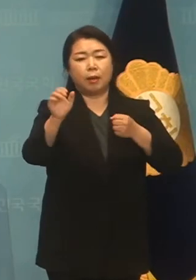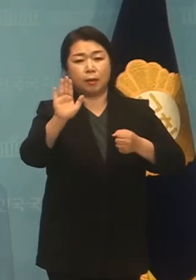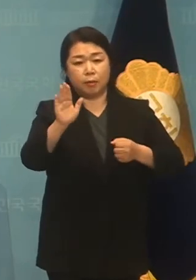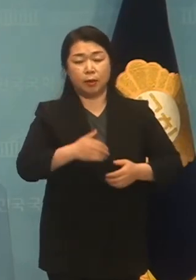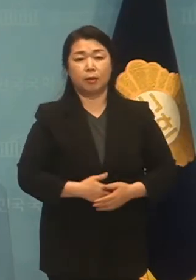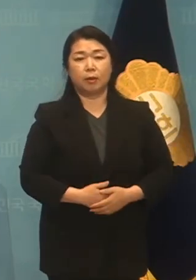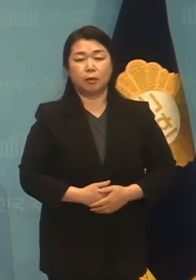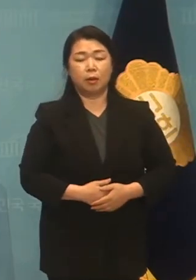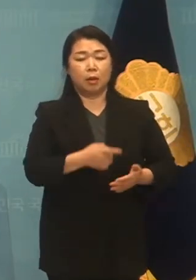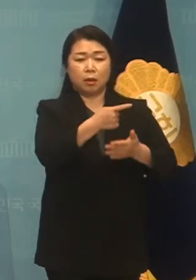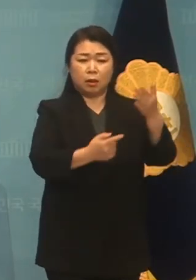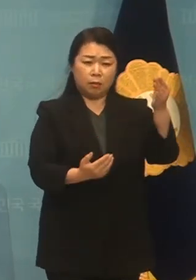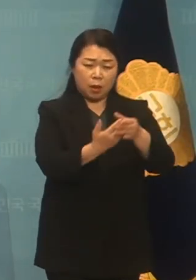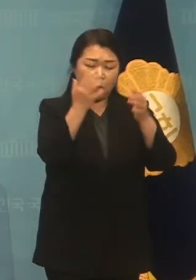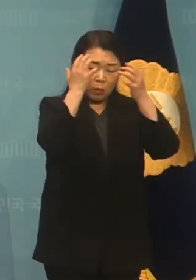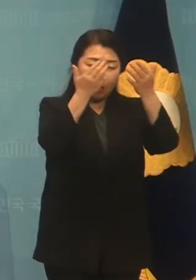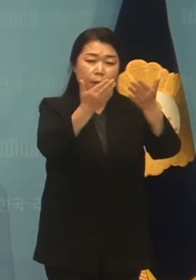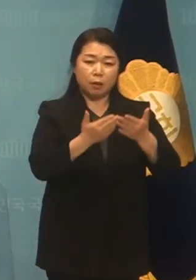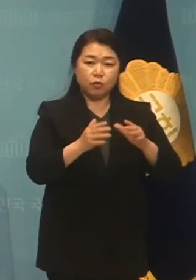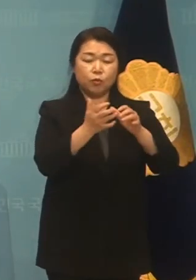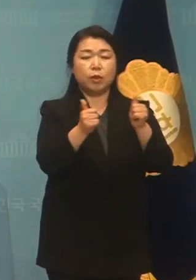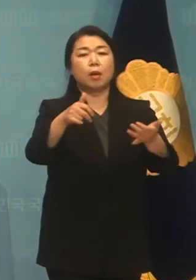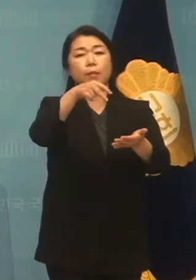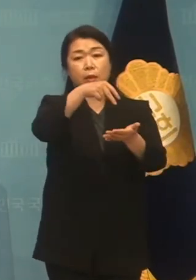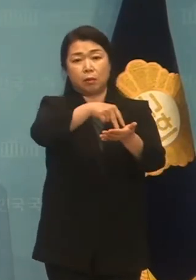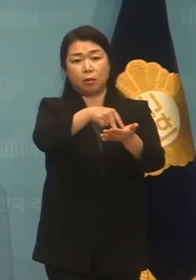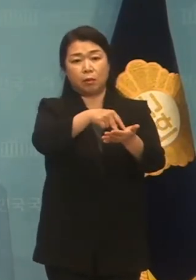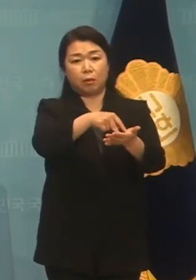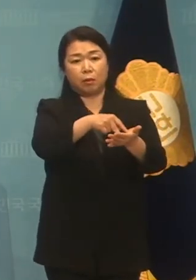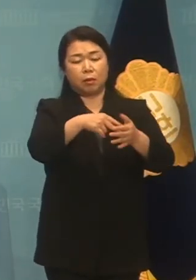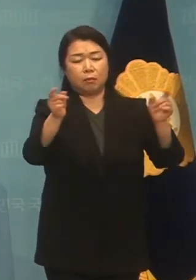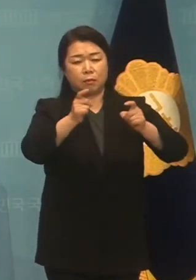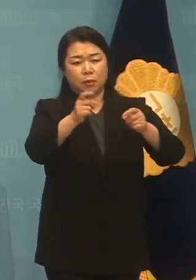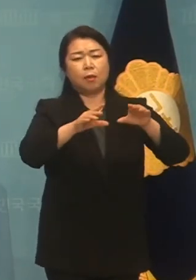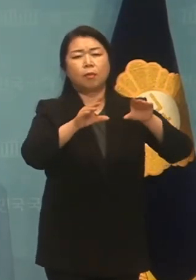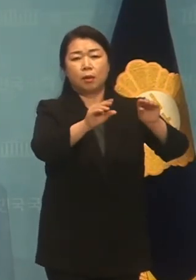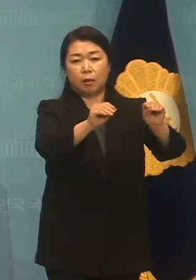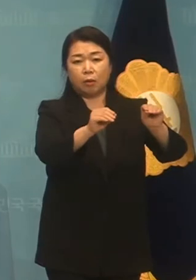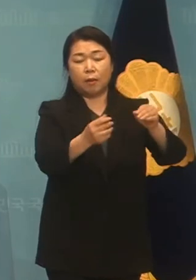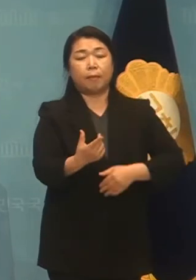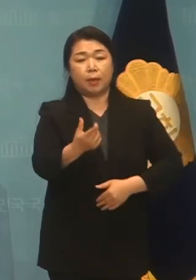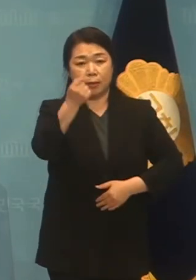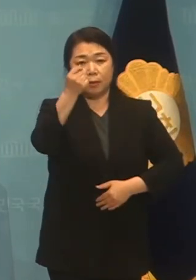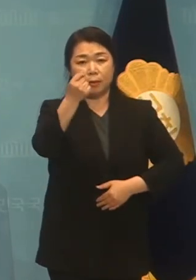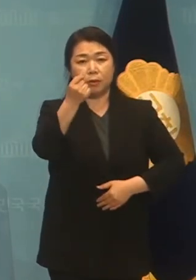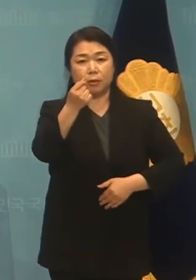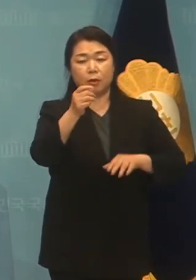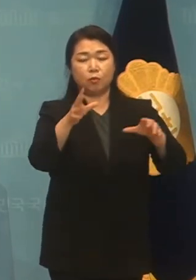없습니다. 재난에 고통받고 있는 국민 앞에서 정쟁을 멈추고 빨리